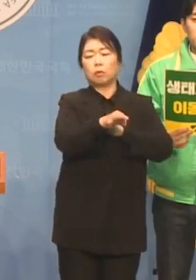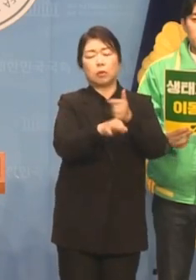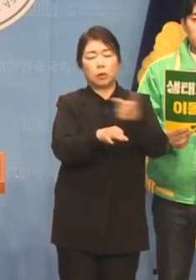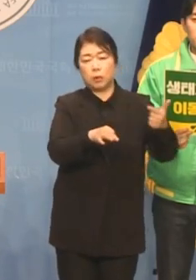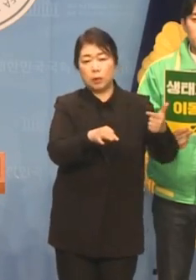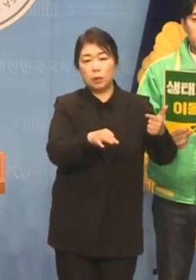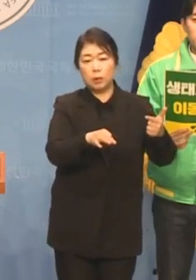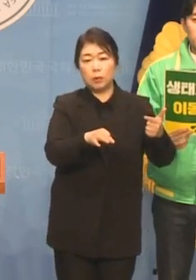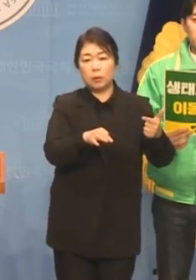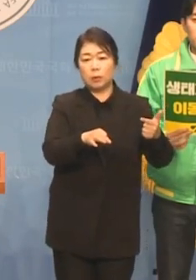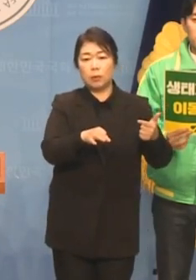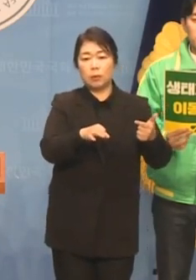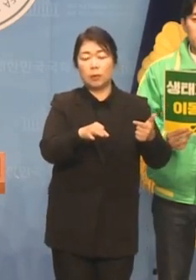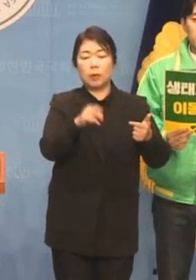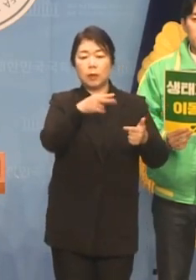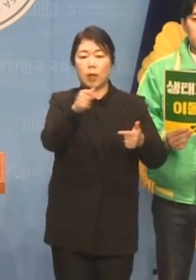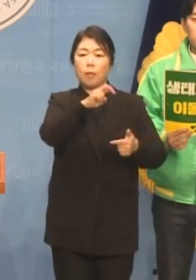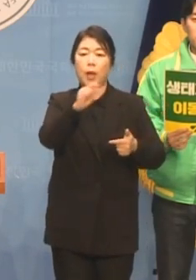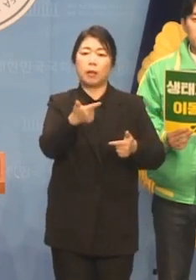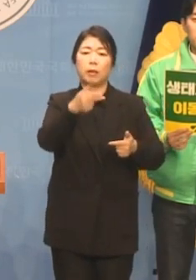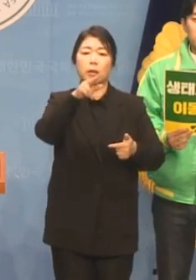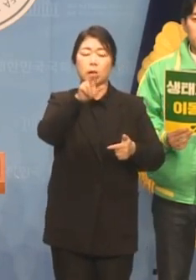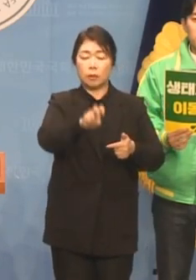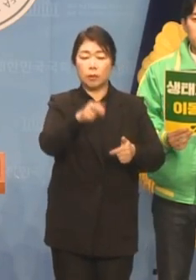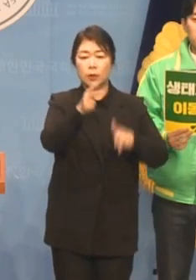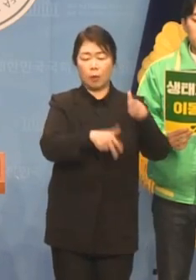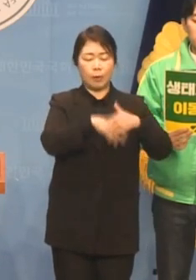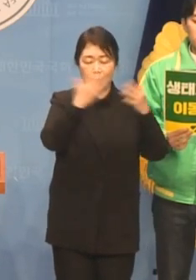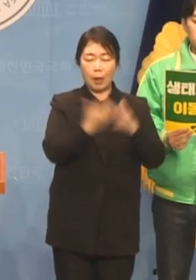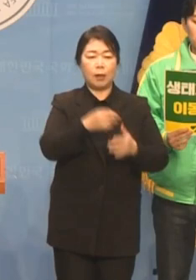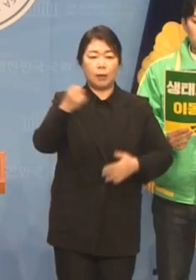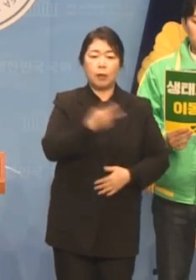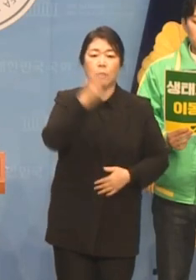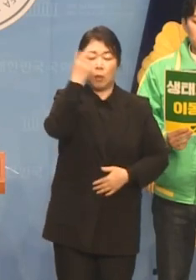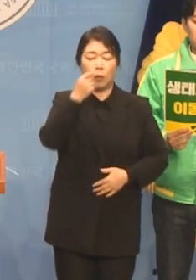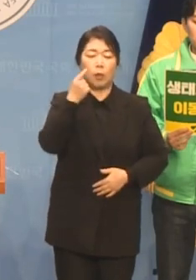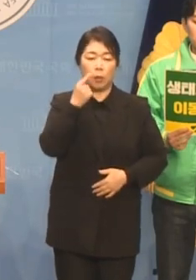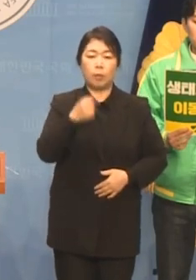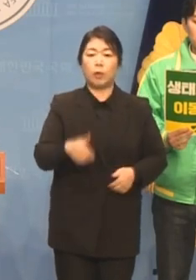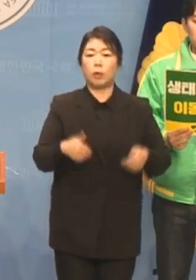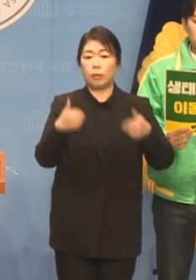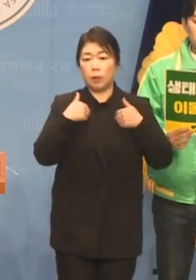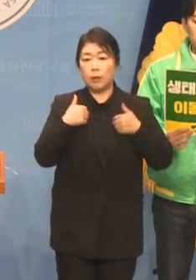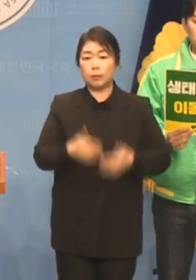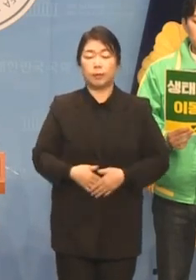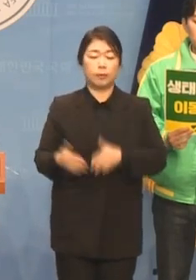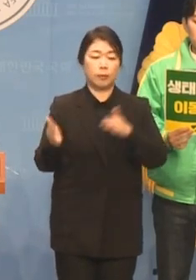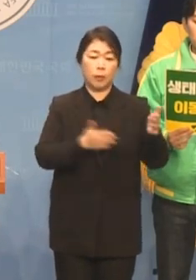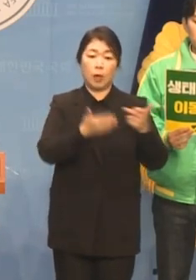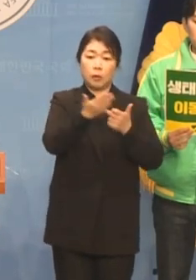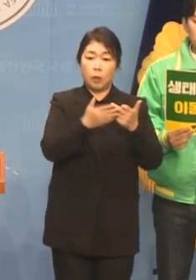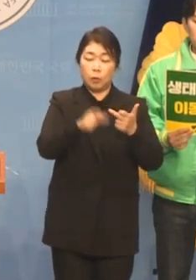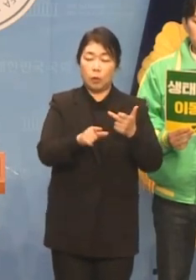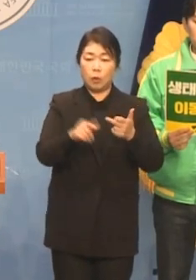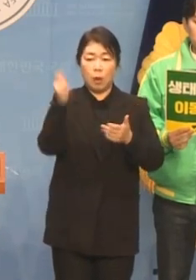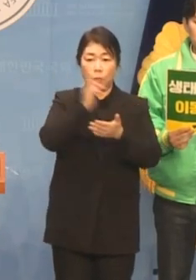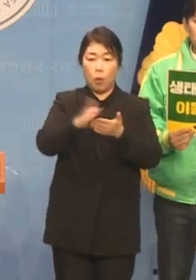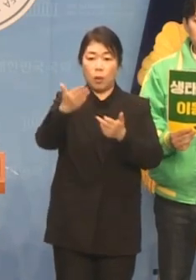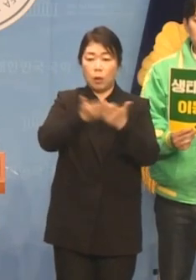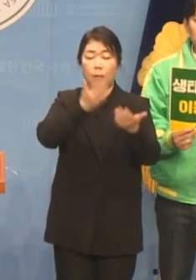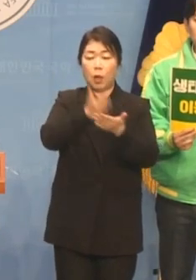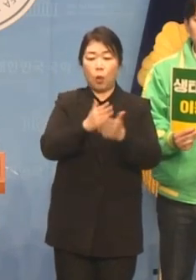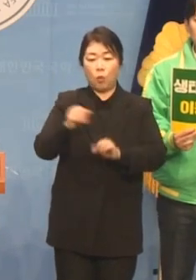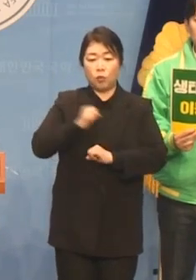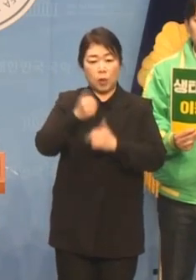간척 사업 전체를 재검토해야 합니다 한편 제주에서는 제주도를 평화의 섬이 아니라 군사의 섬으로 만들려 하는